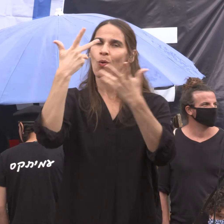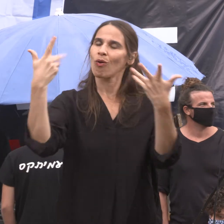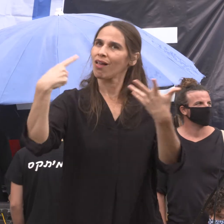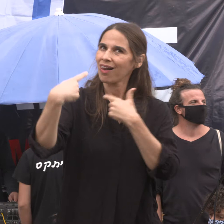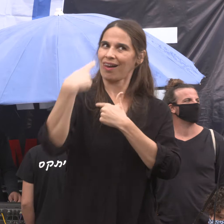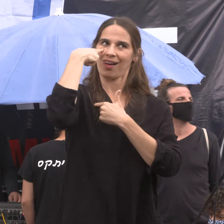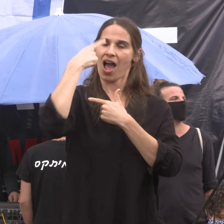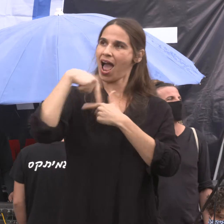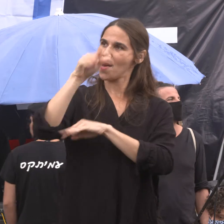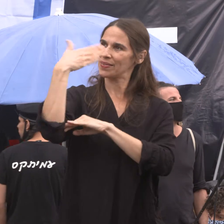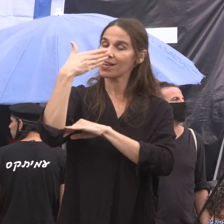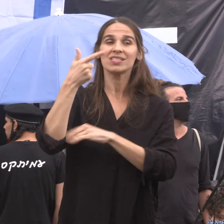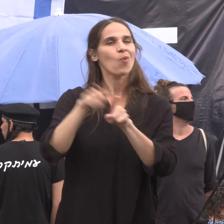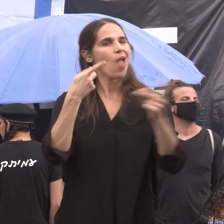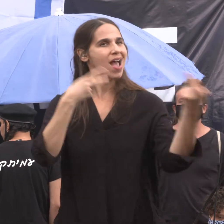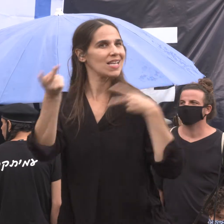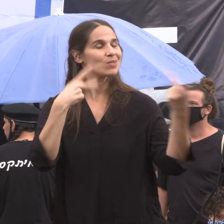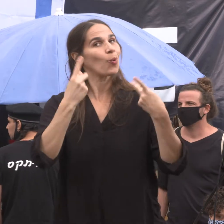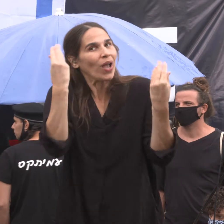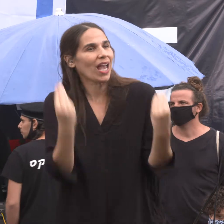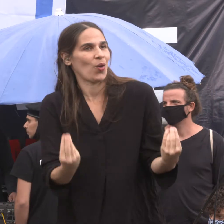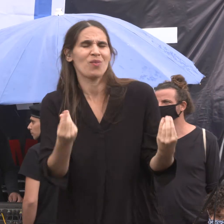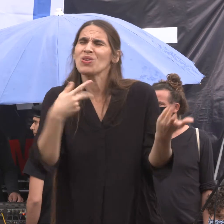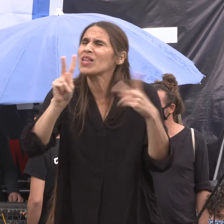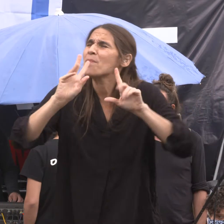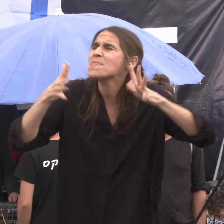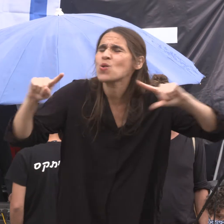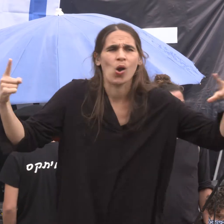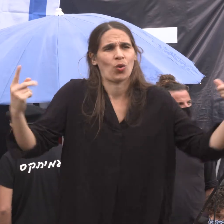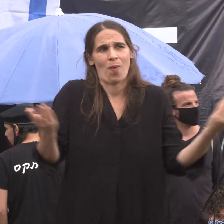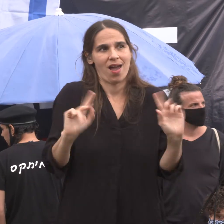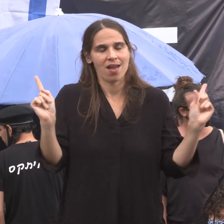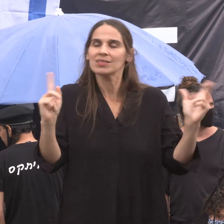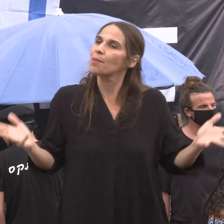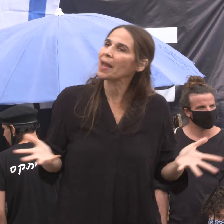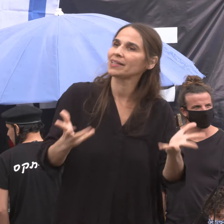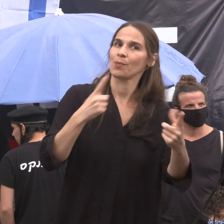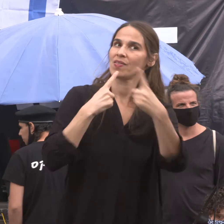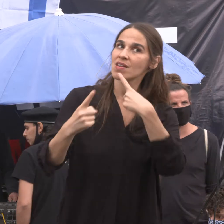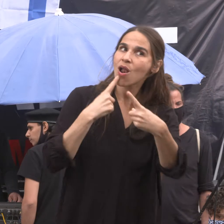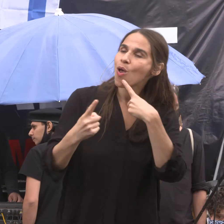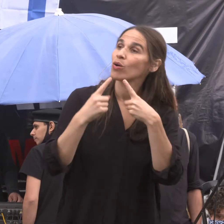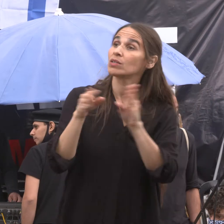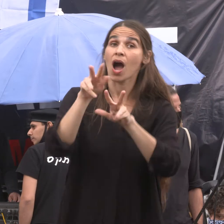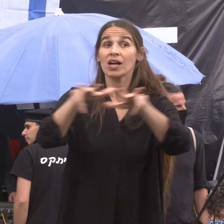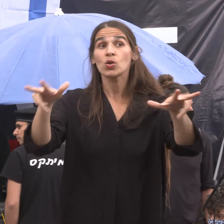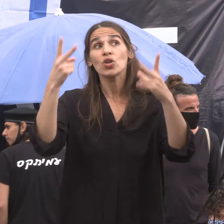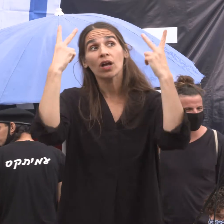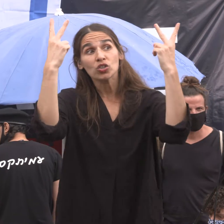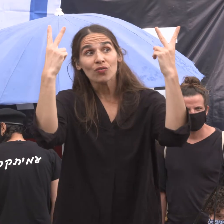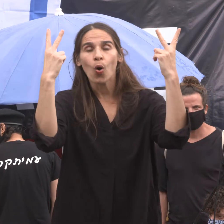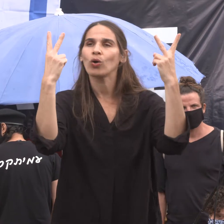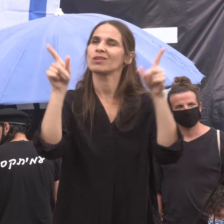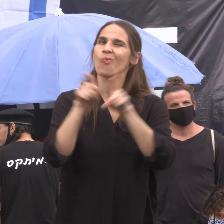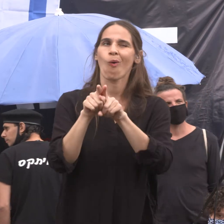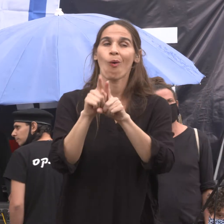מיטבי, עושים יחסי ציבור חיוביים יותר מכל תחום אחר ומקדמים דיאלוג עם ארצות שנחשבות